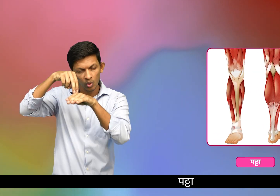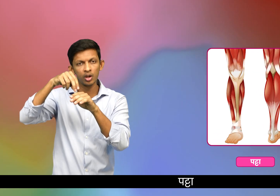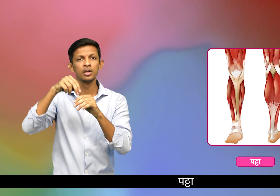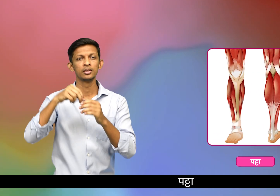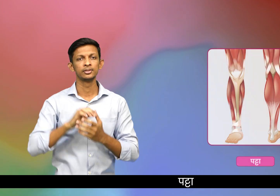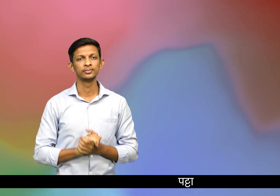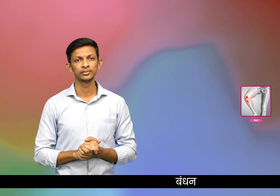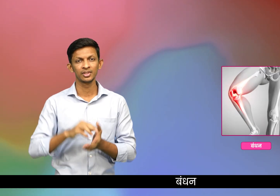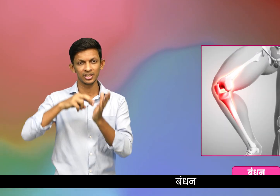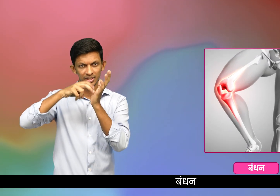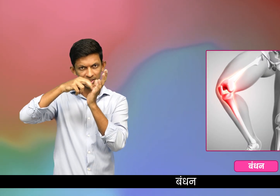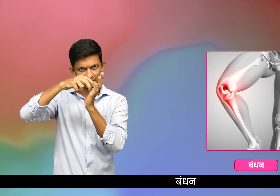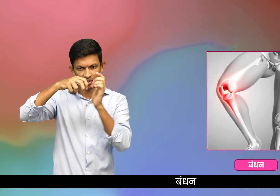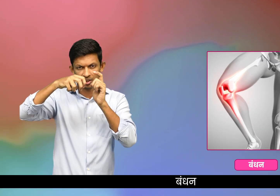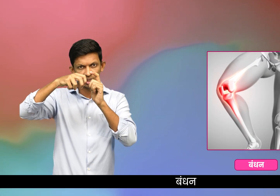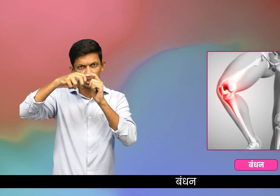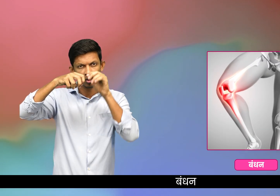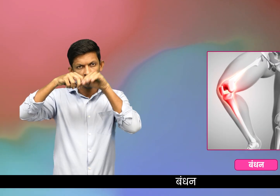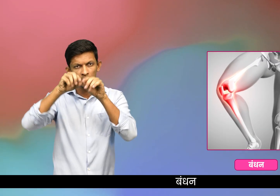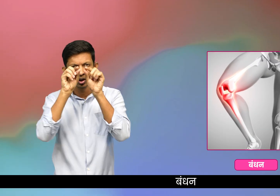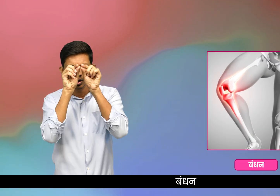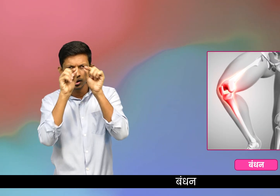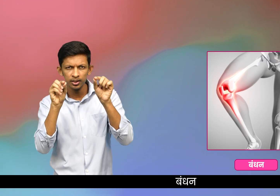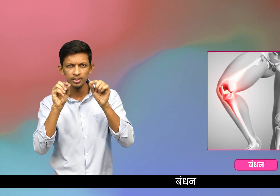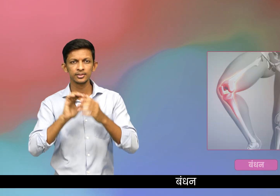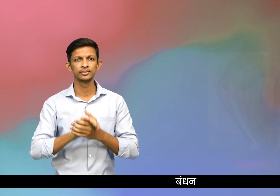पट्टा, बंधन,